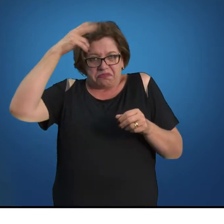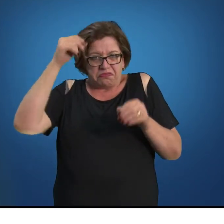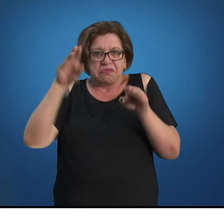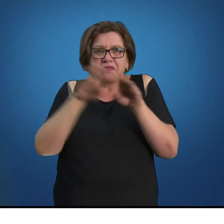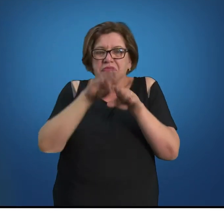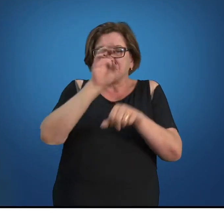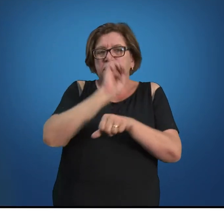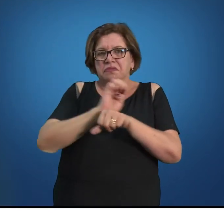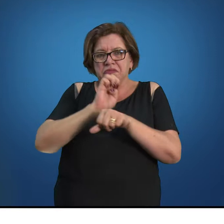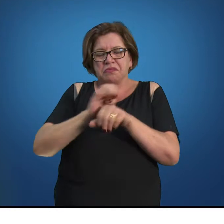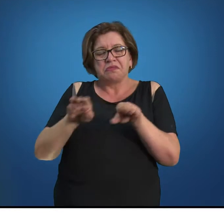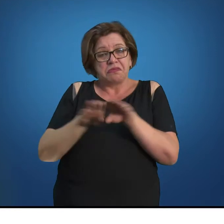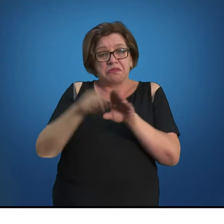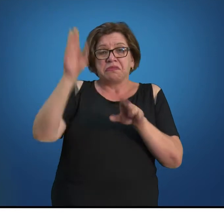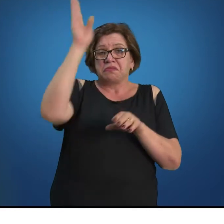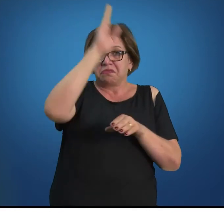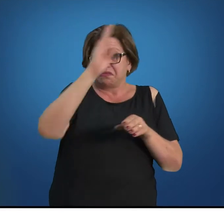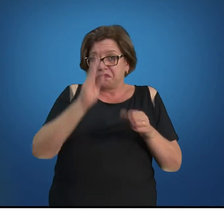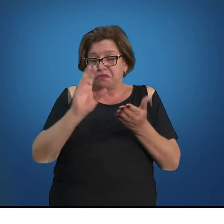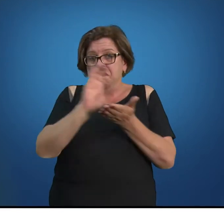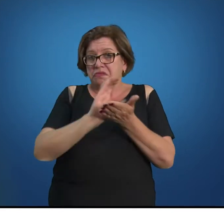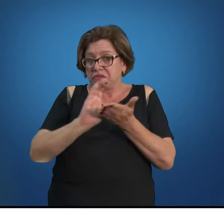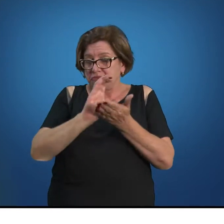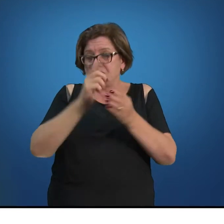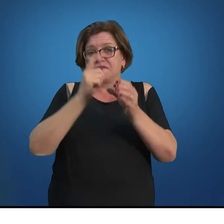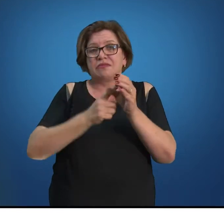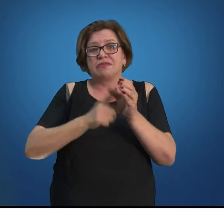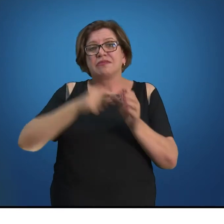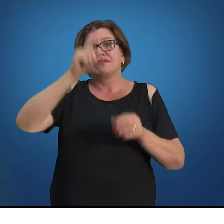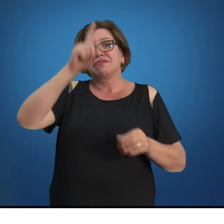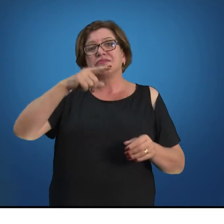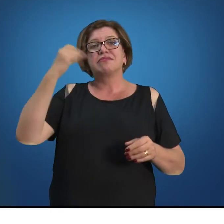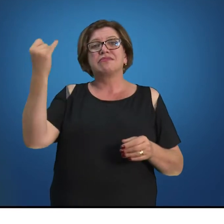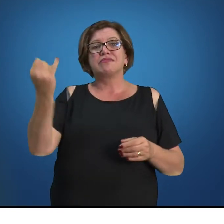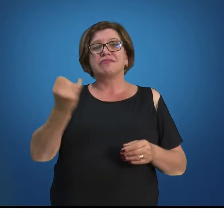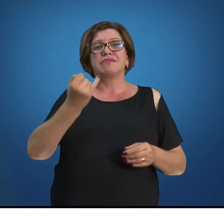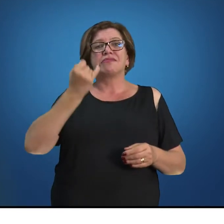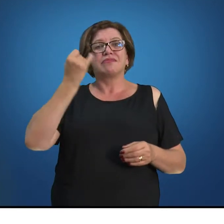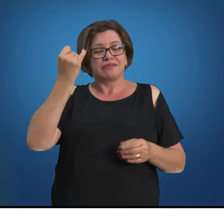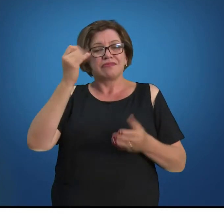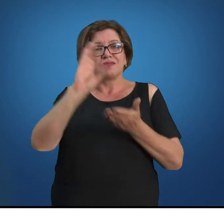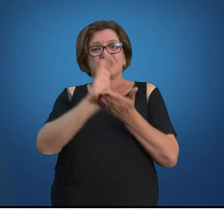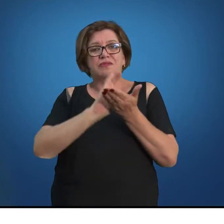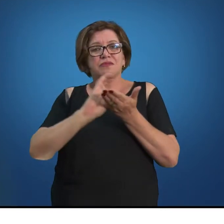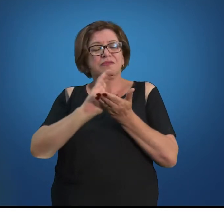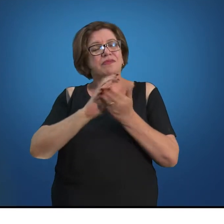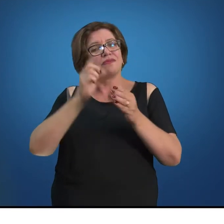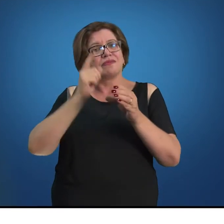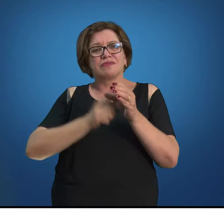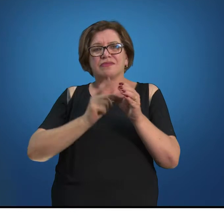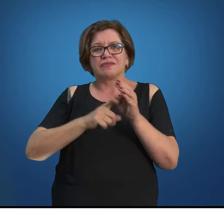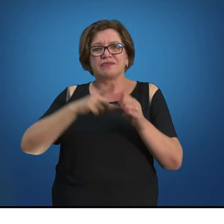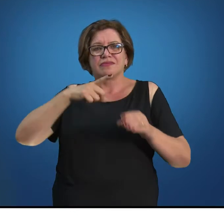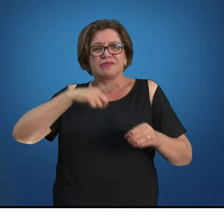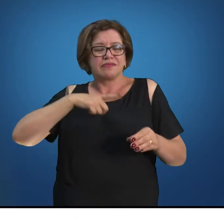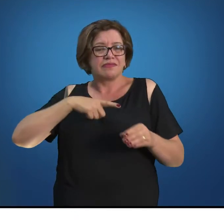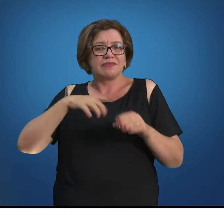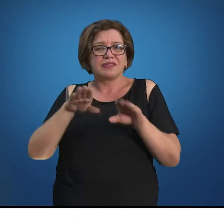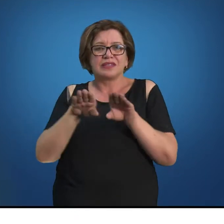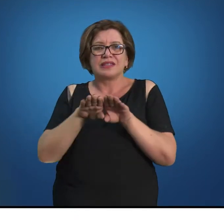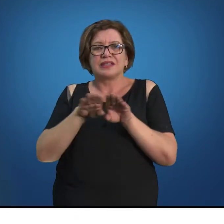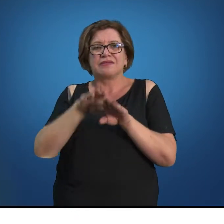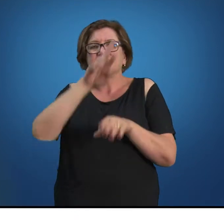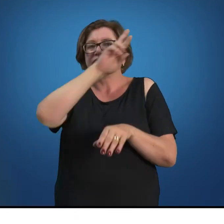e também em nível federal, é importante de que o Conselho das Cidades também obtenham